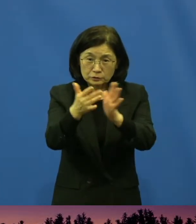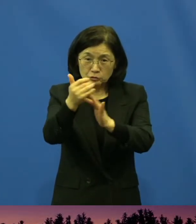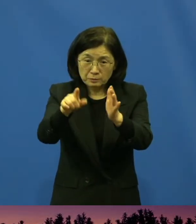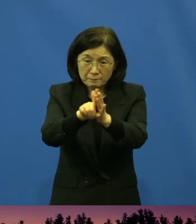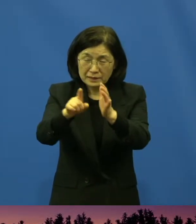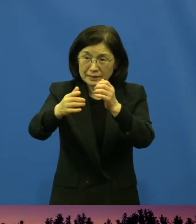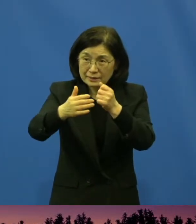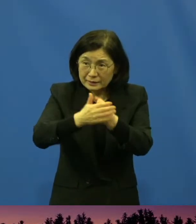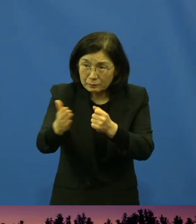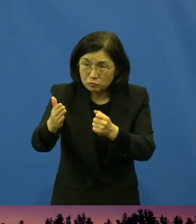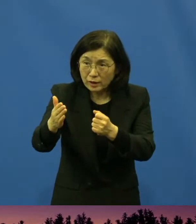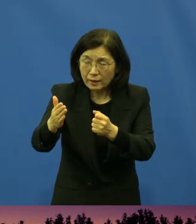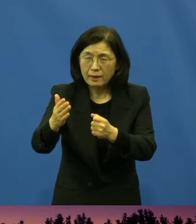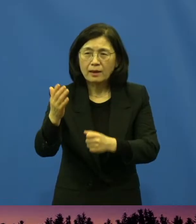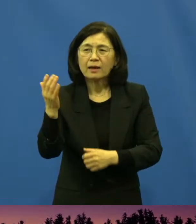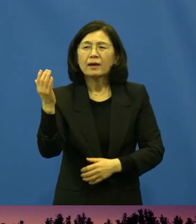불순종이에요.